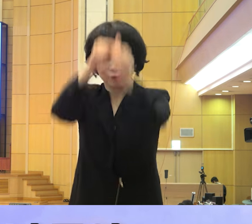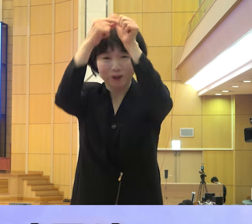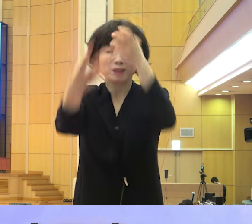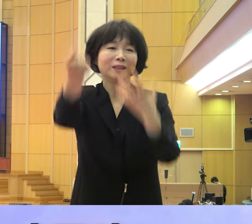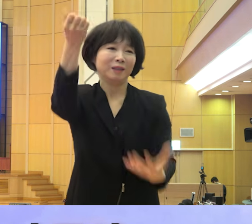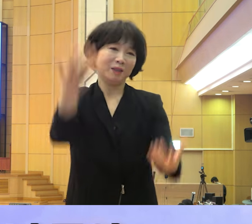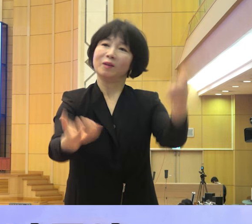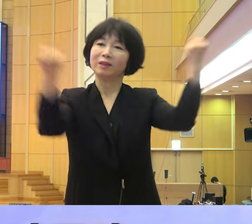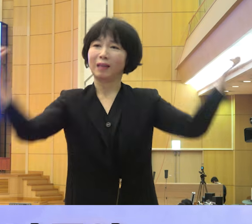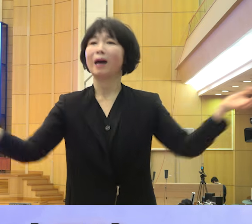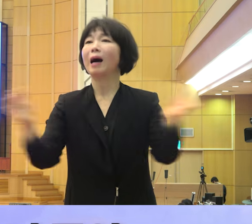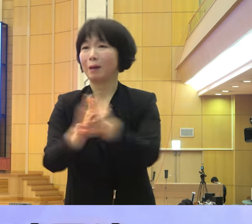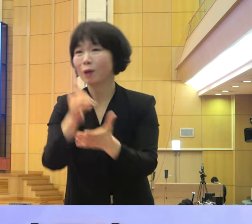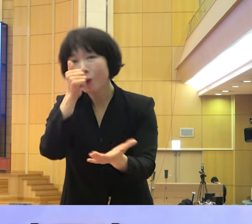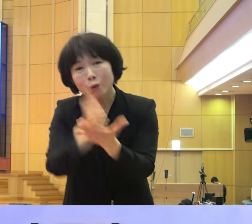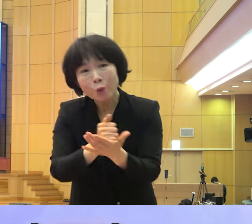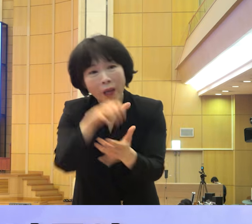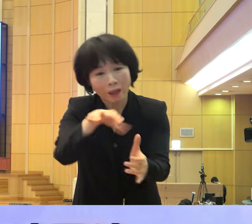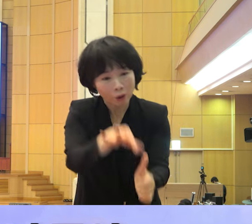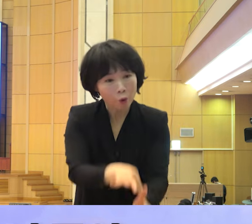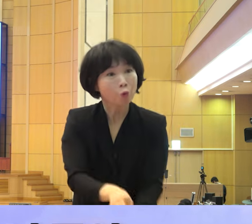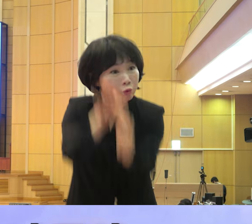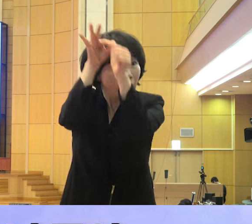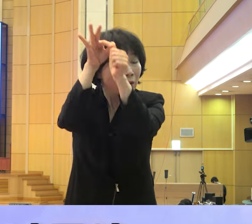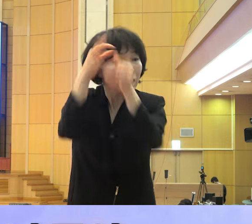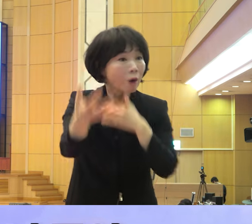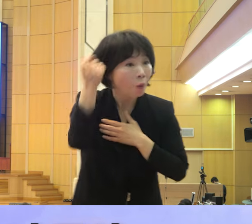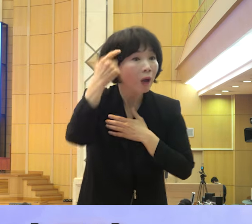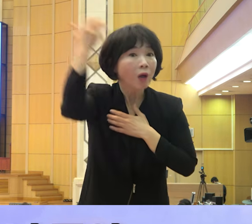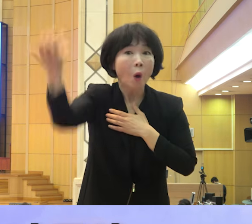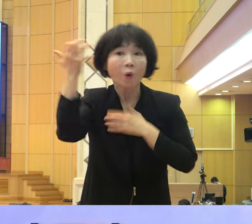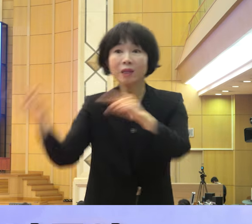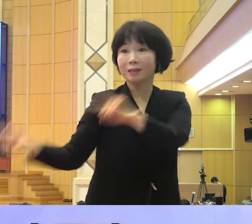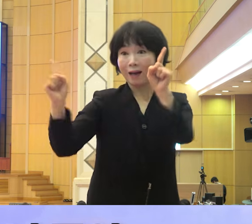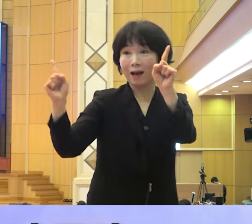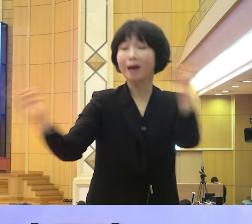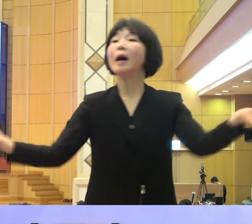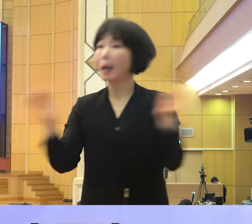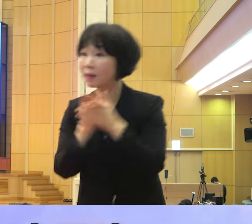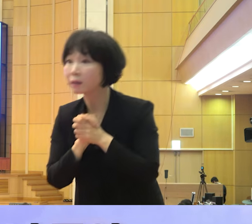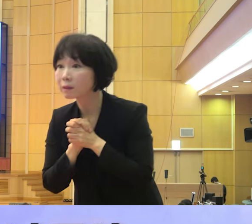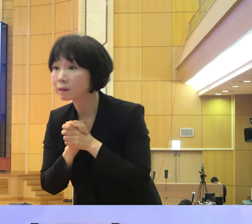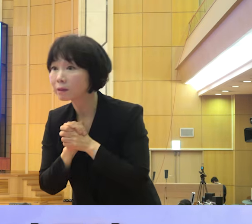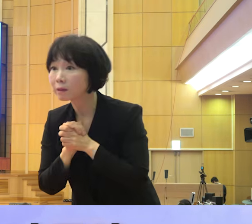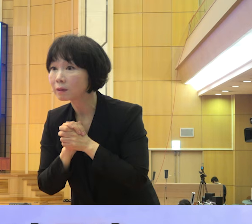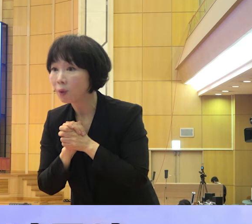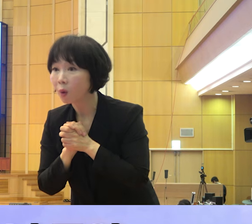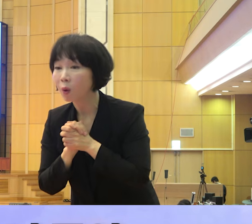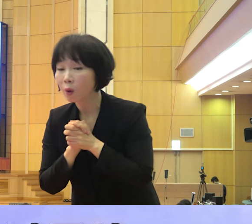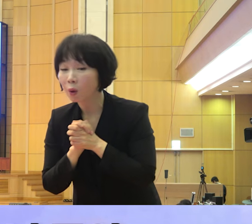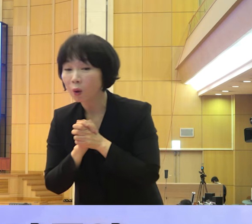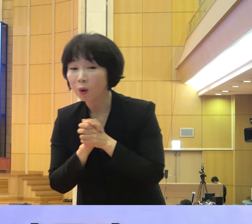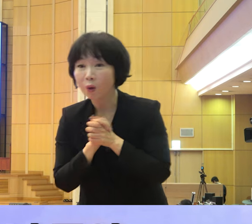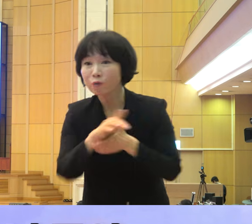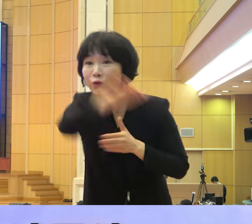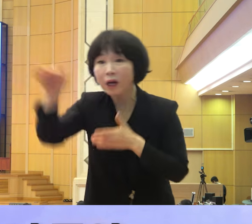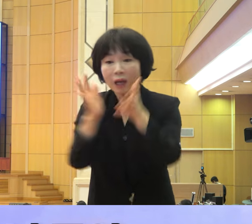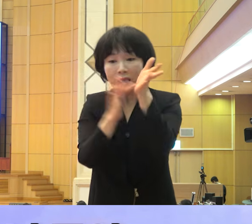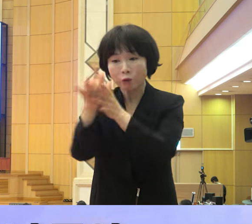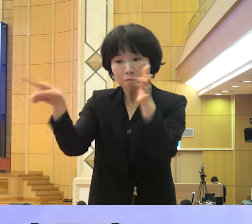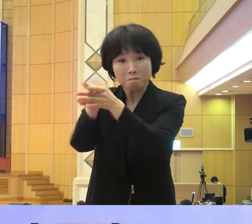거예요. 죄에서 구원 얻게 되면 내 영혼이 살고, 죄의 싹은 사망이니까. 예수